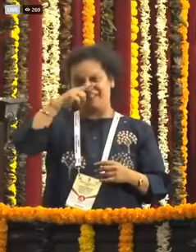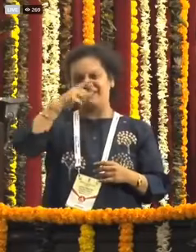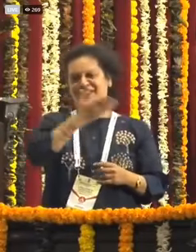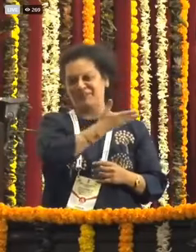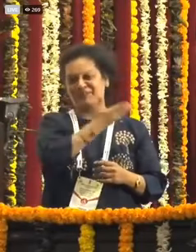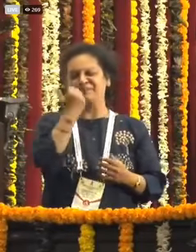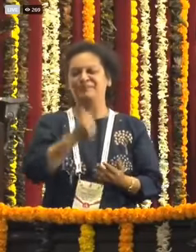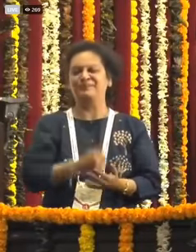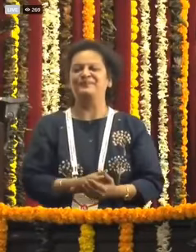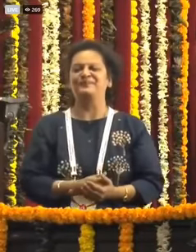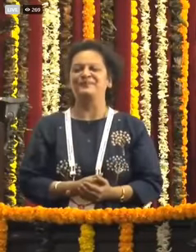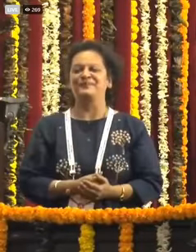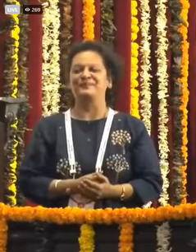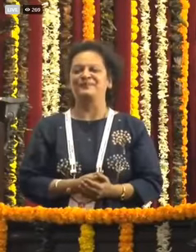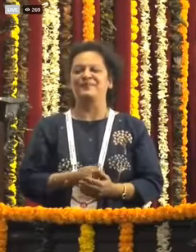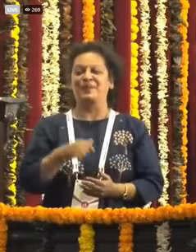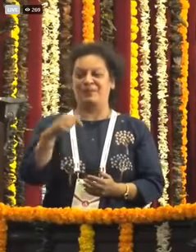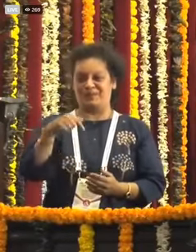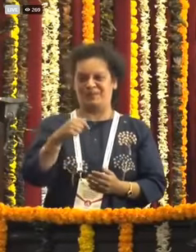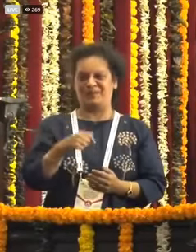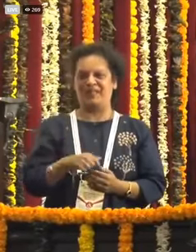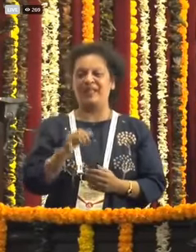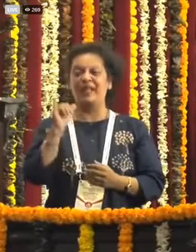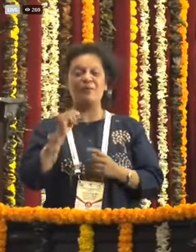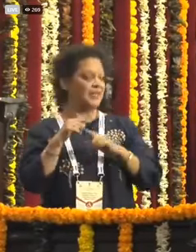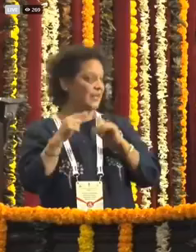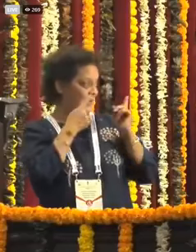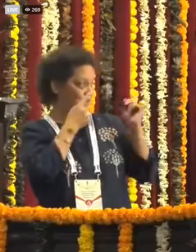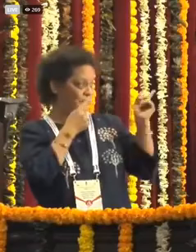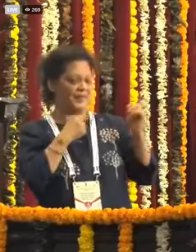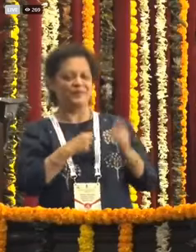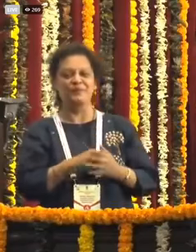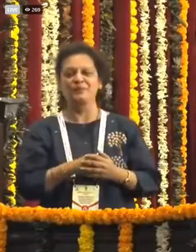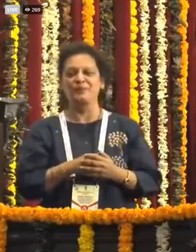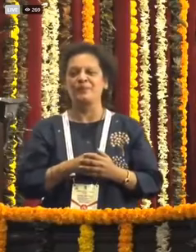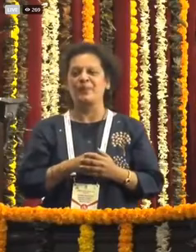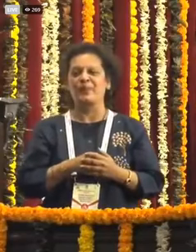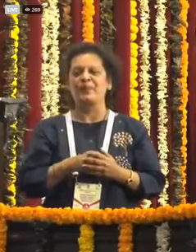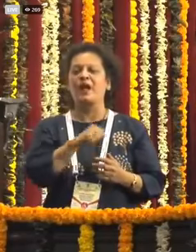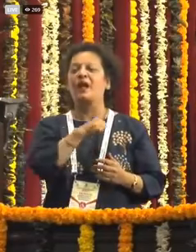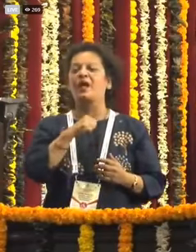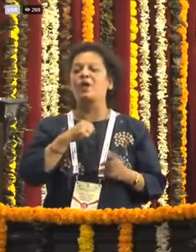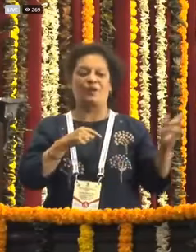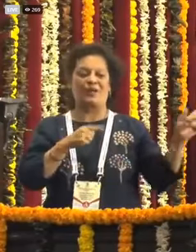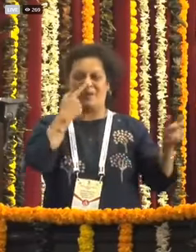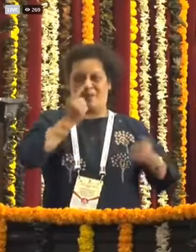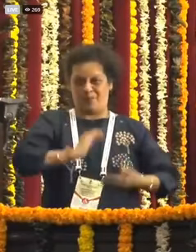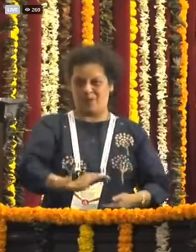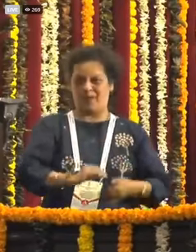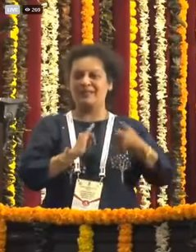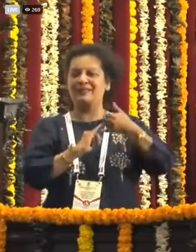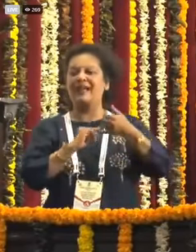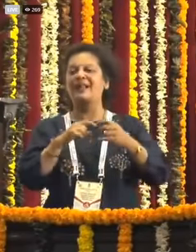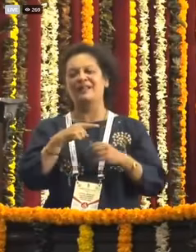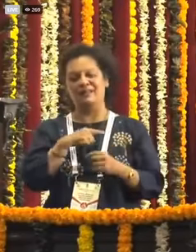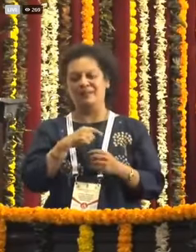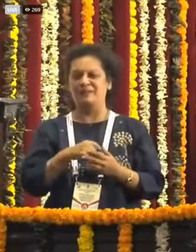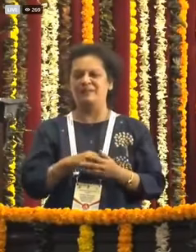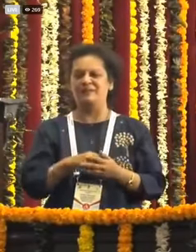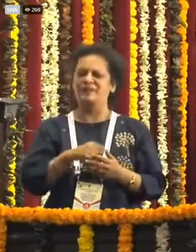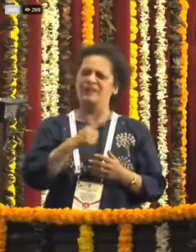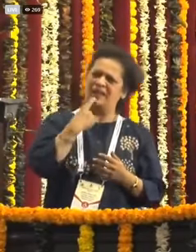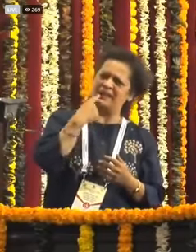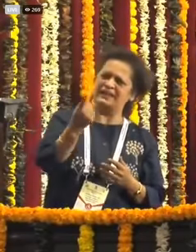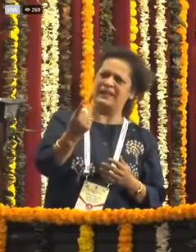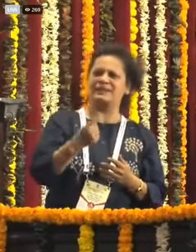आहे आणि म्हणून यामिनीताई मगाशी म्हणाल्या त्यांनी डॉक्टर श्रीकांत शिंदे यांचा उल्लेख केला मी देखील